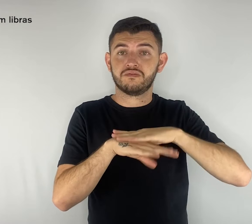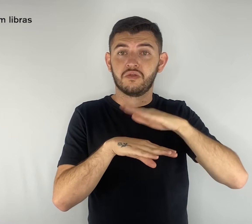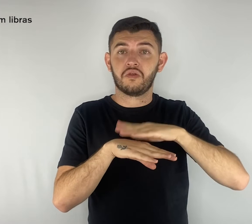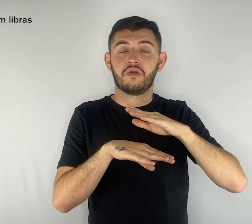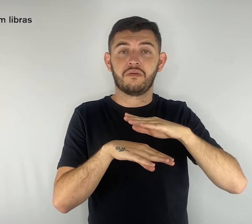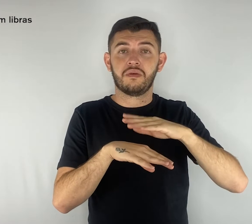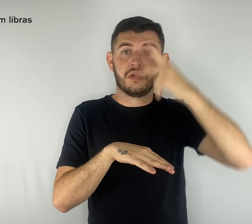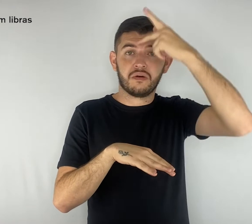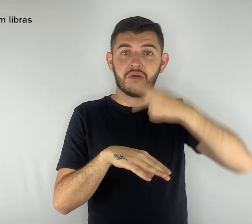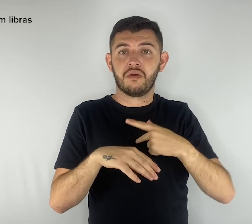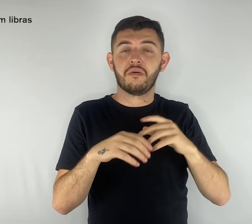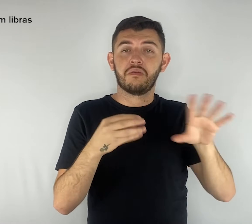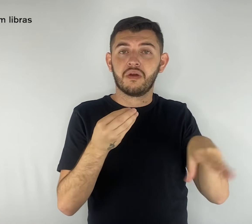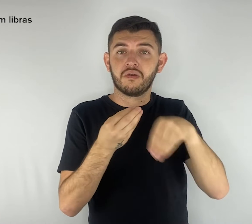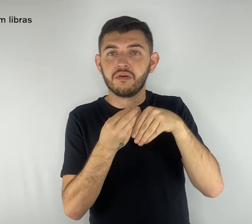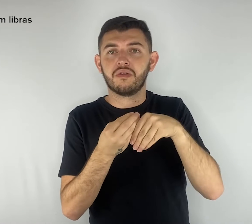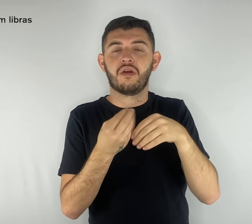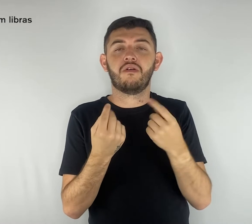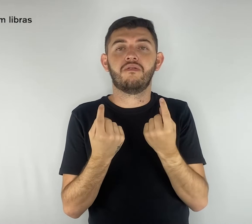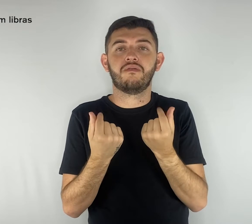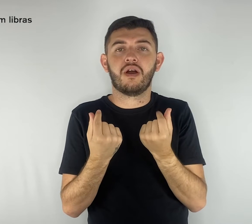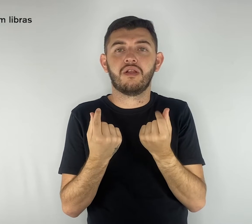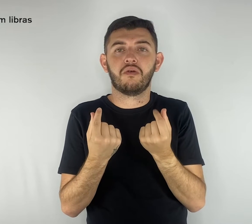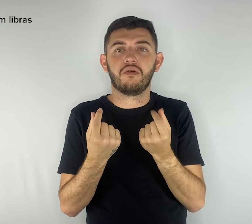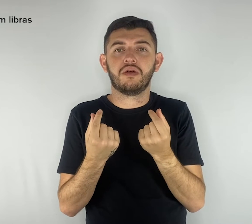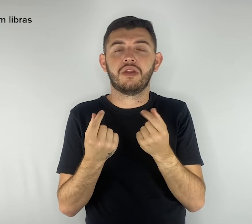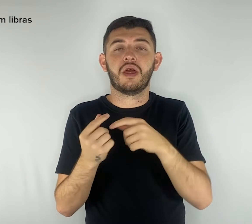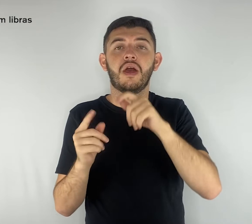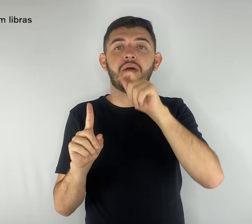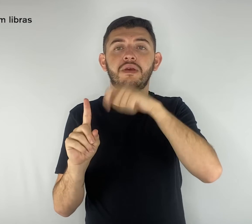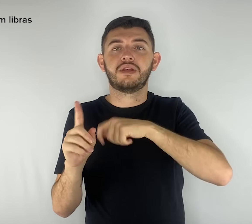próprios os valores das mensalidades cobradas pelas creches.